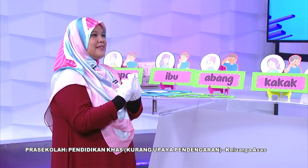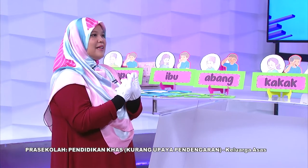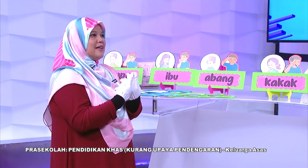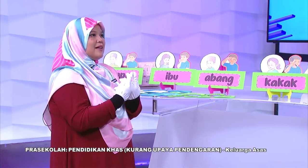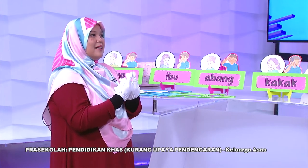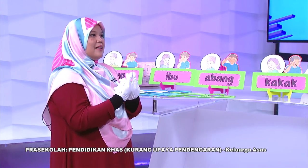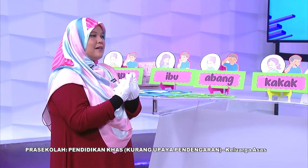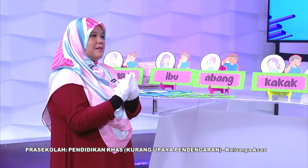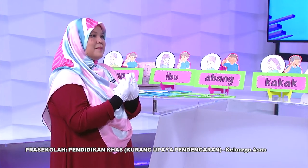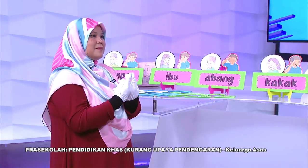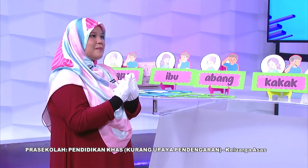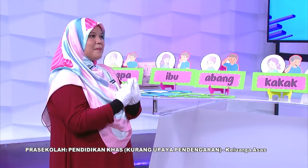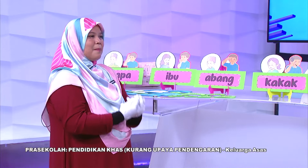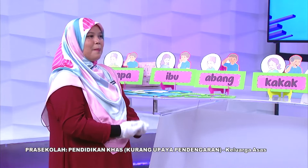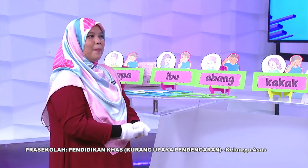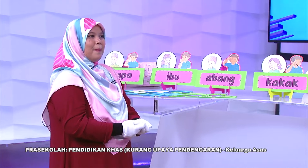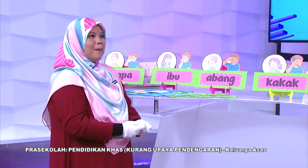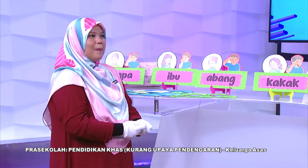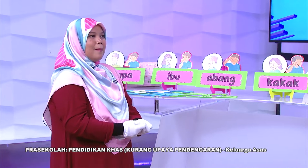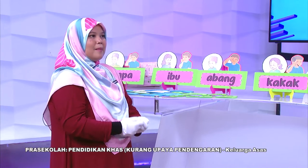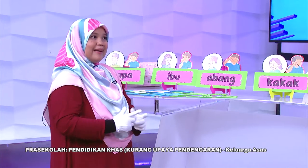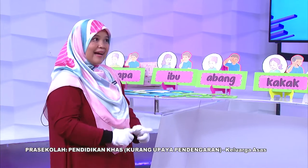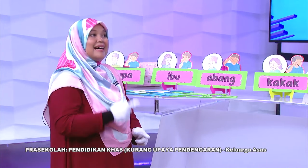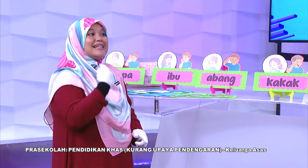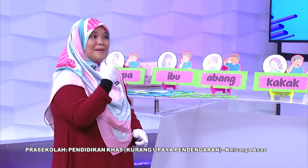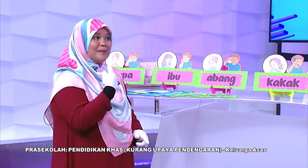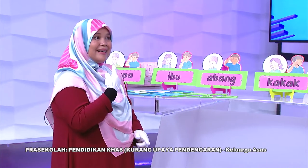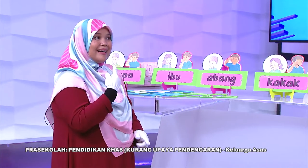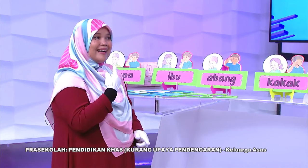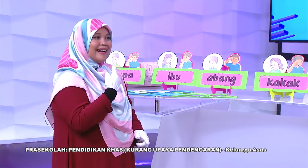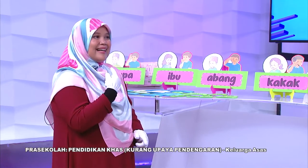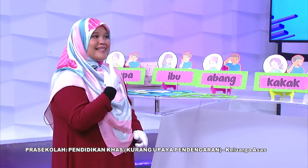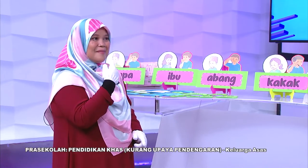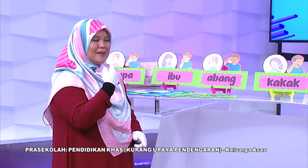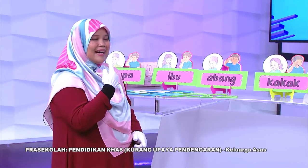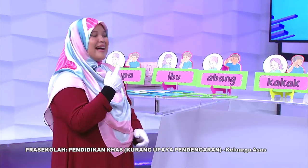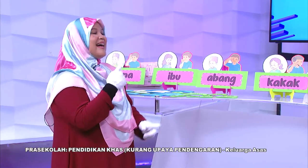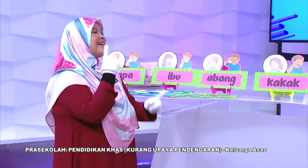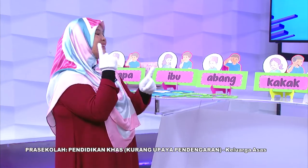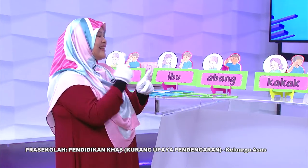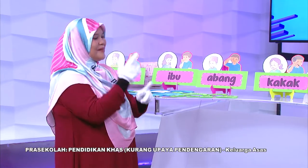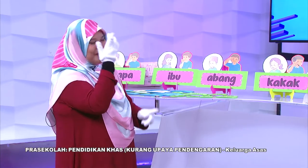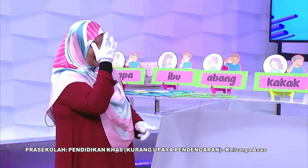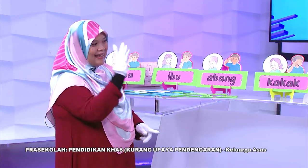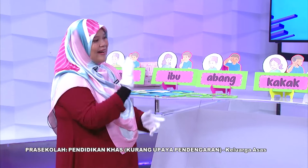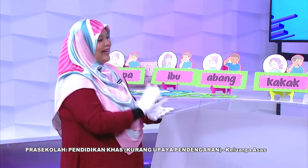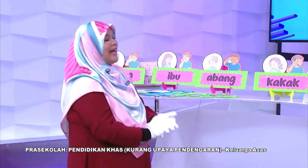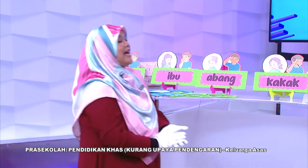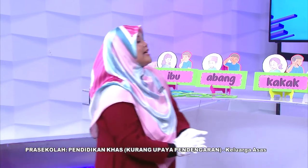kita ada ibu Bapa Yang oleh ibu Petite adalah hasil Praha Datuk dengan ne laptop ane